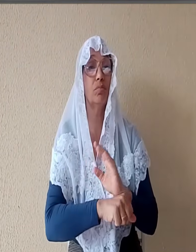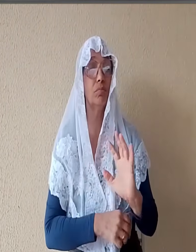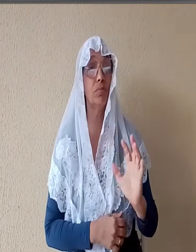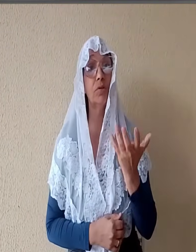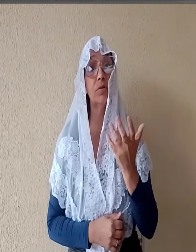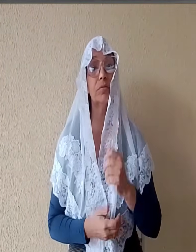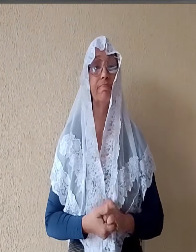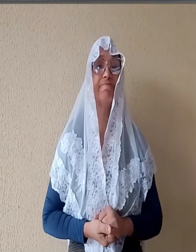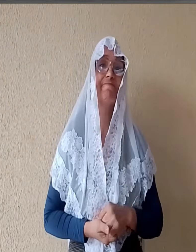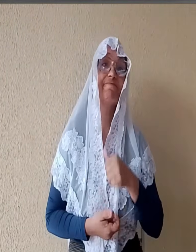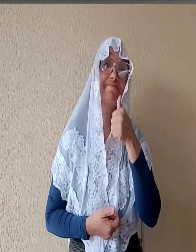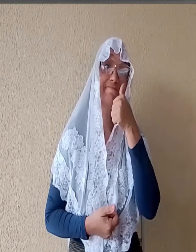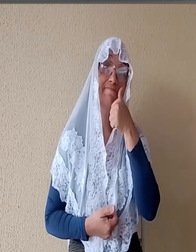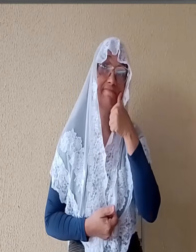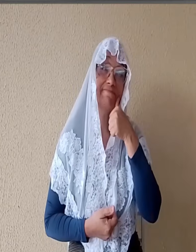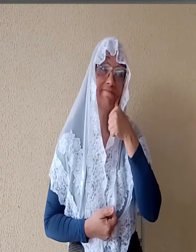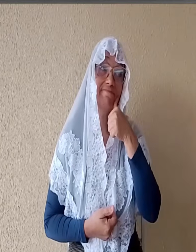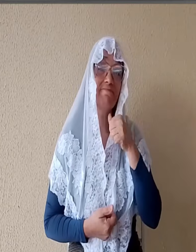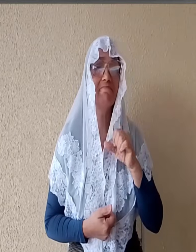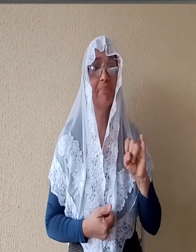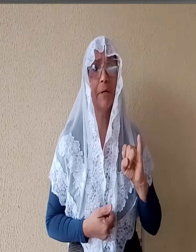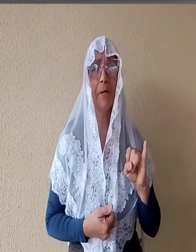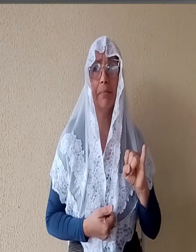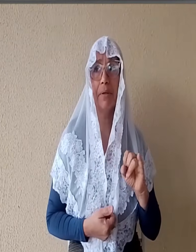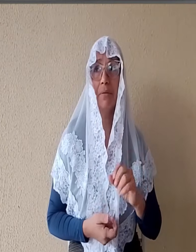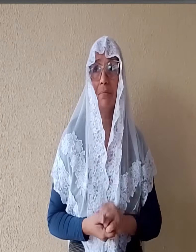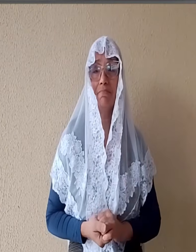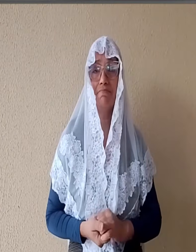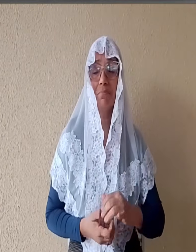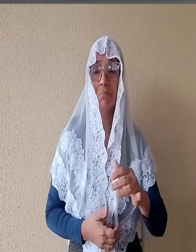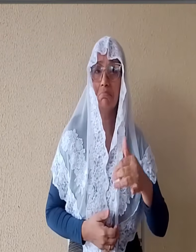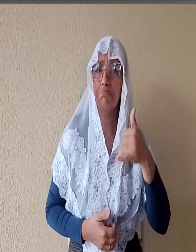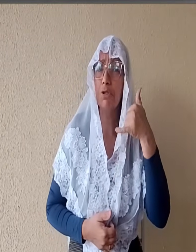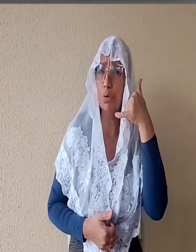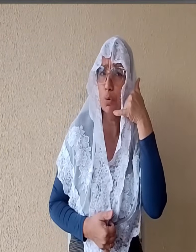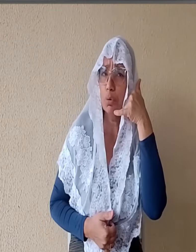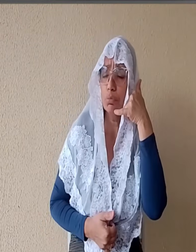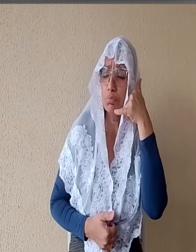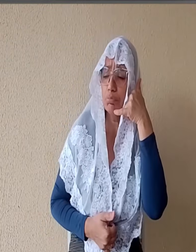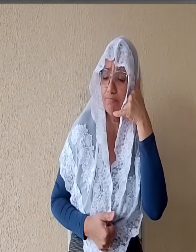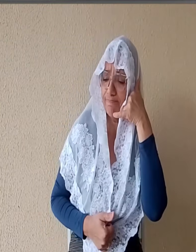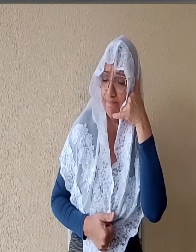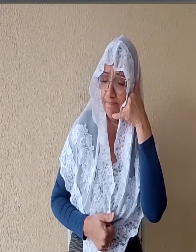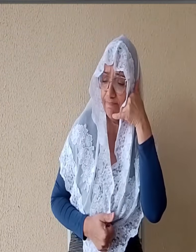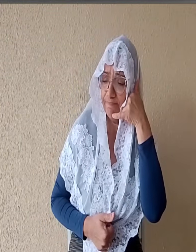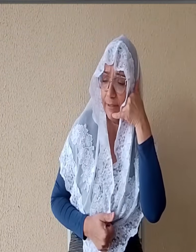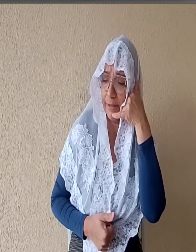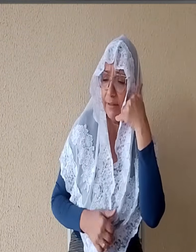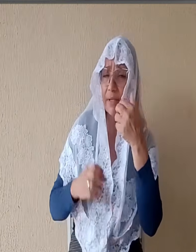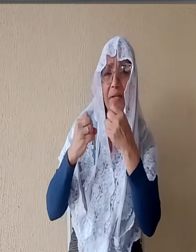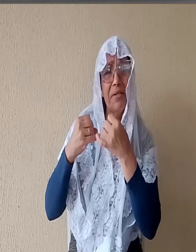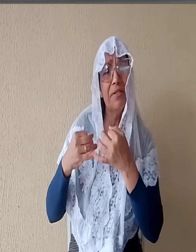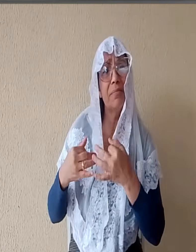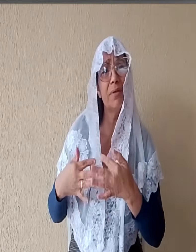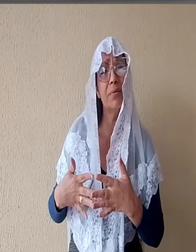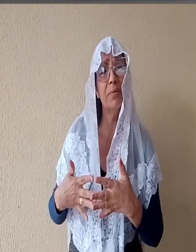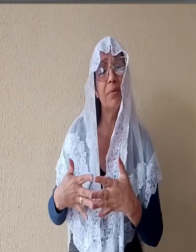tem que ser atendido. Bendito é o nome do Senhor. Olha para você ver que cada função tem que ser a função,